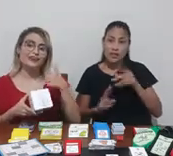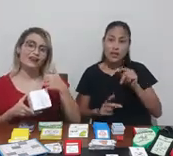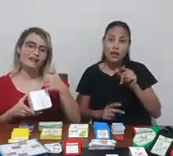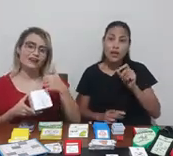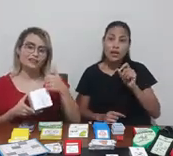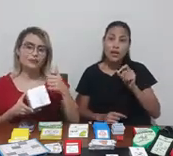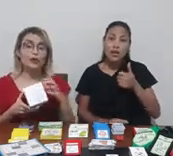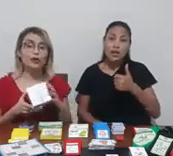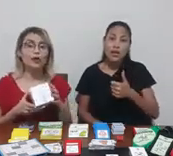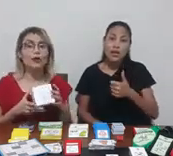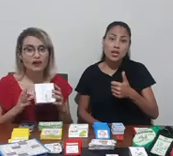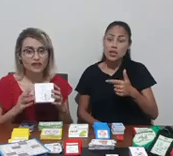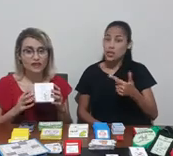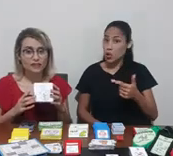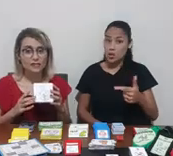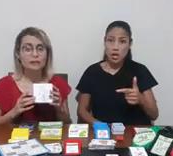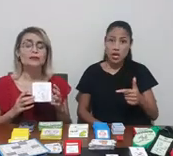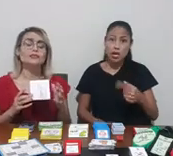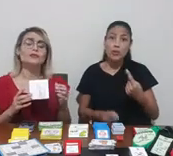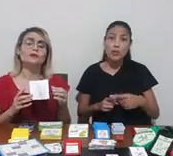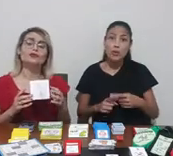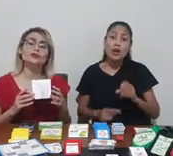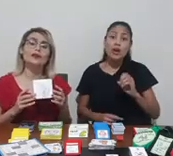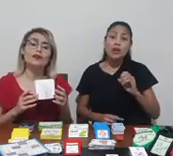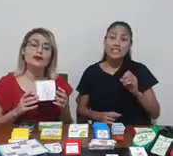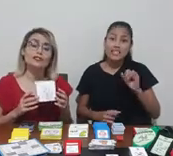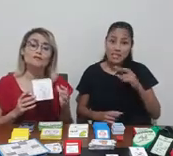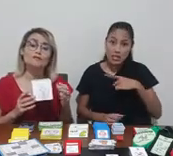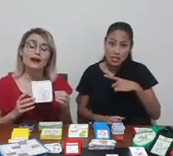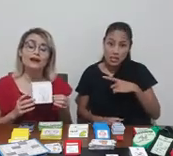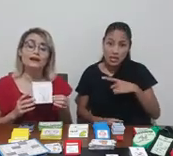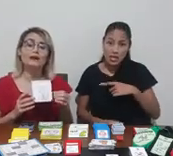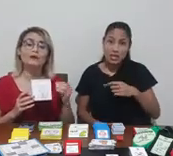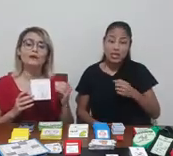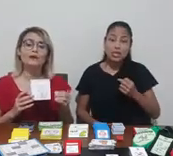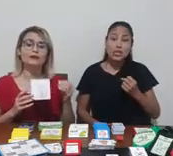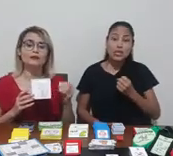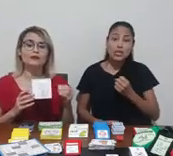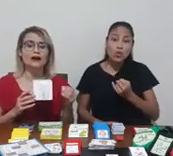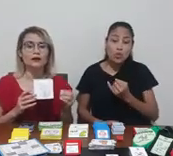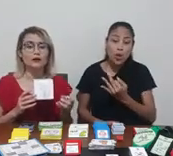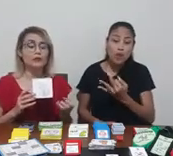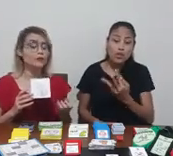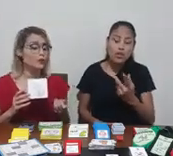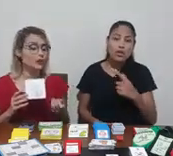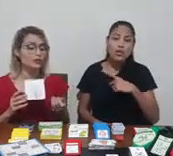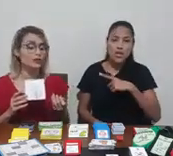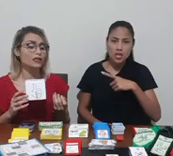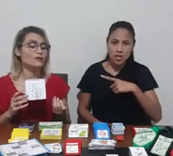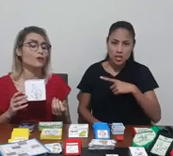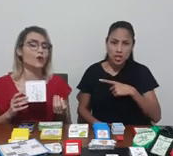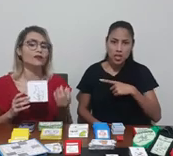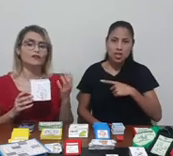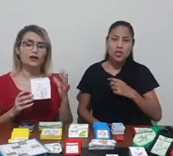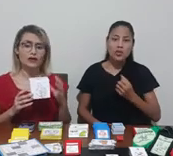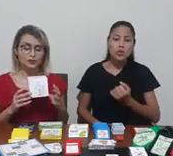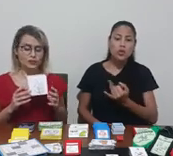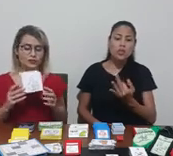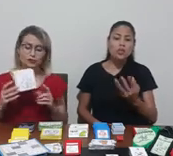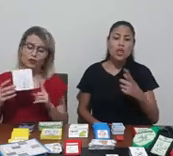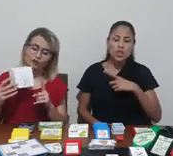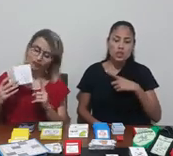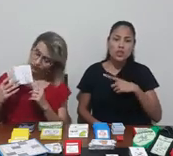sem referência, porque com referência são os numerais para quantidade, eles vão quantificar